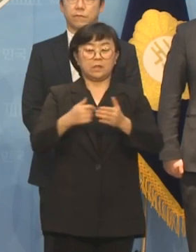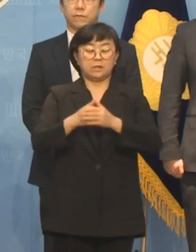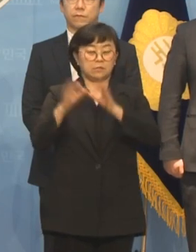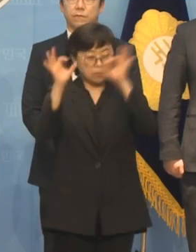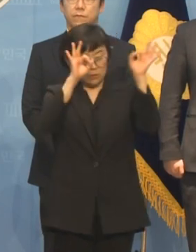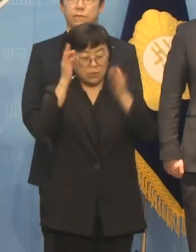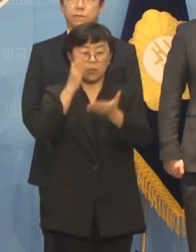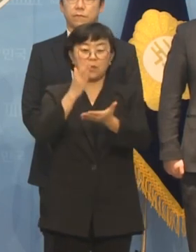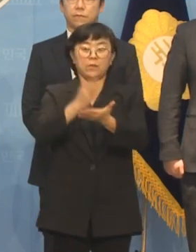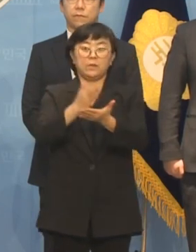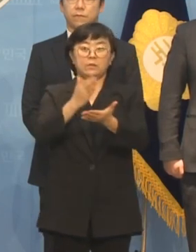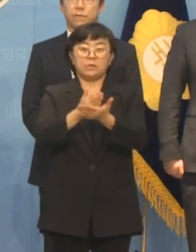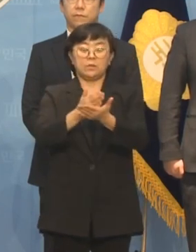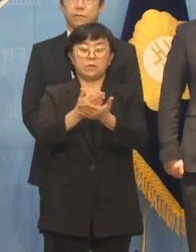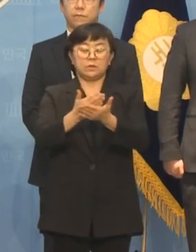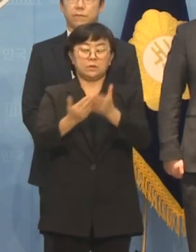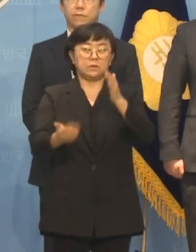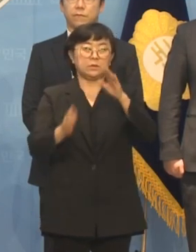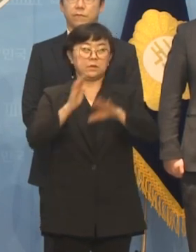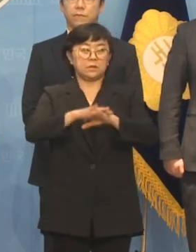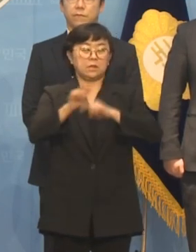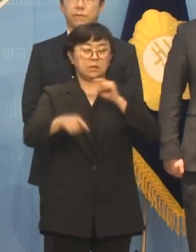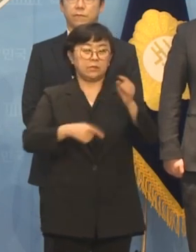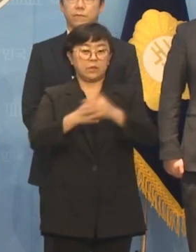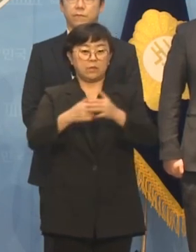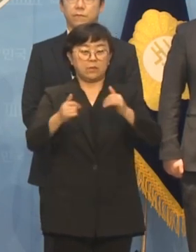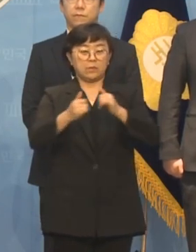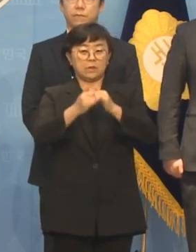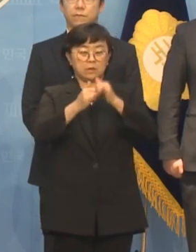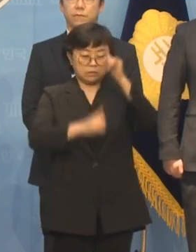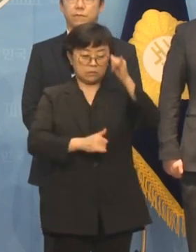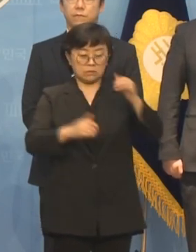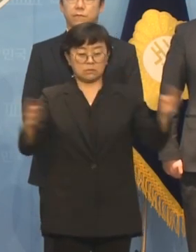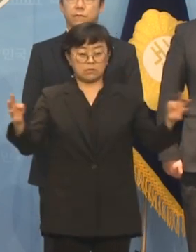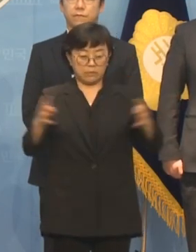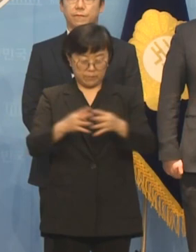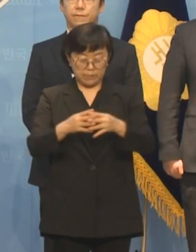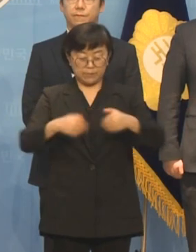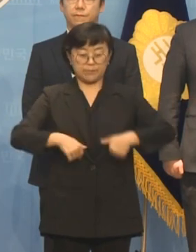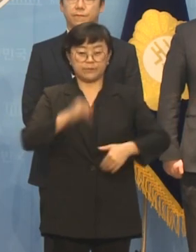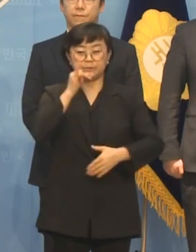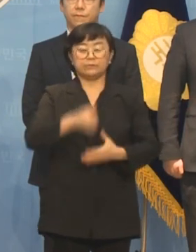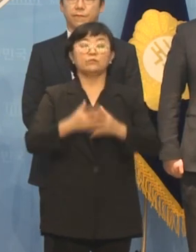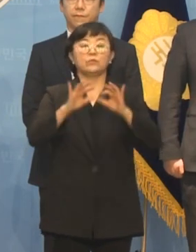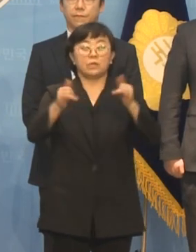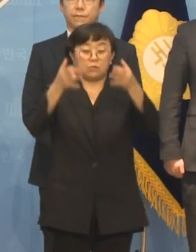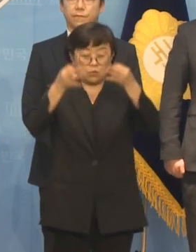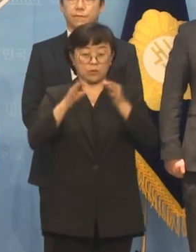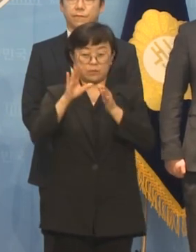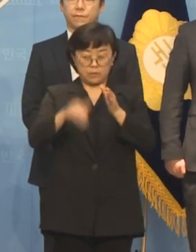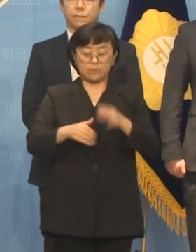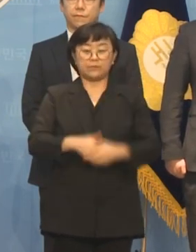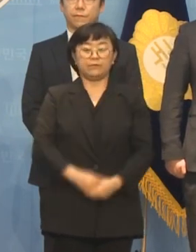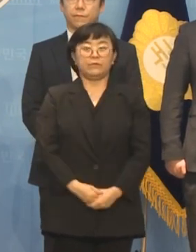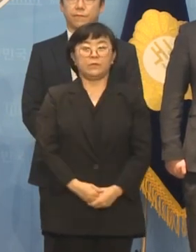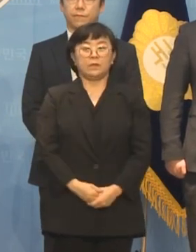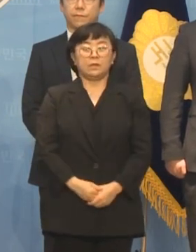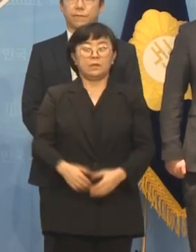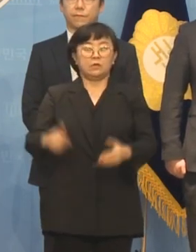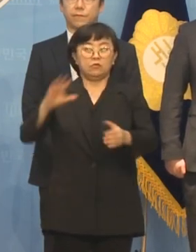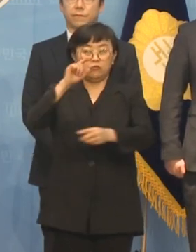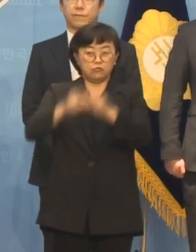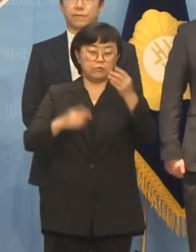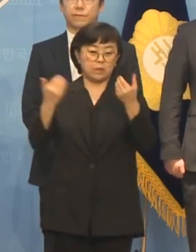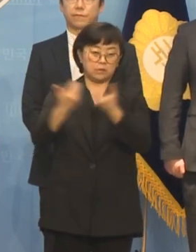없이 실현한다라는 역사적 합의가 국민들 앞에 이루어져야 합니다. 그래야만 반윤개혁